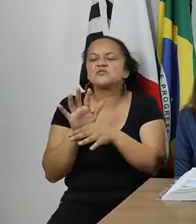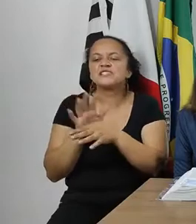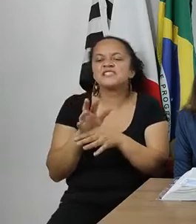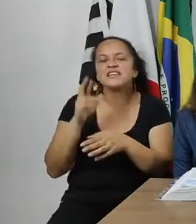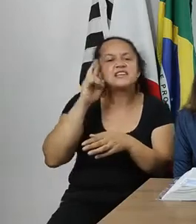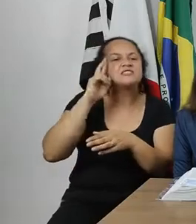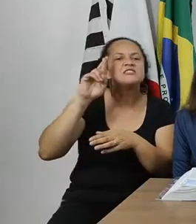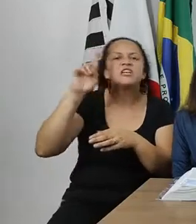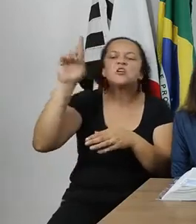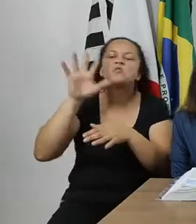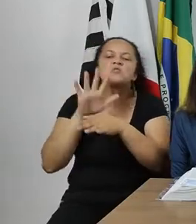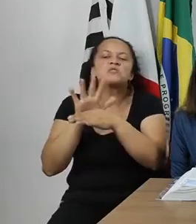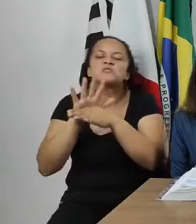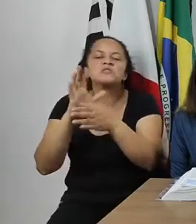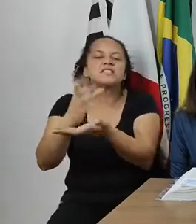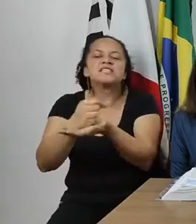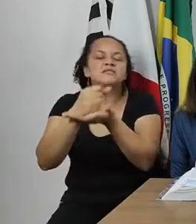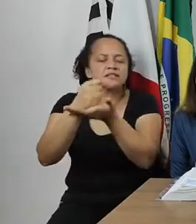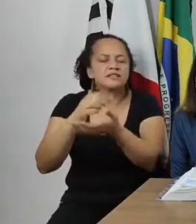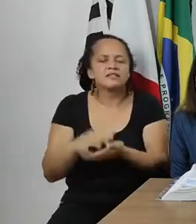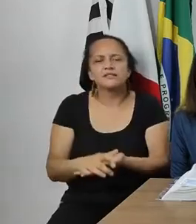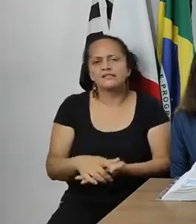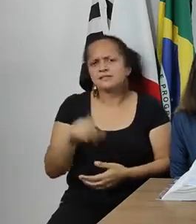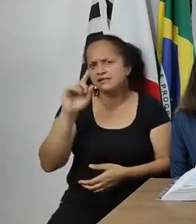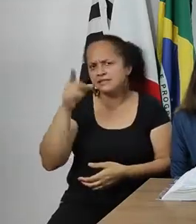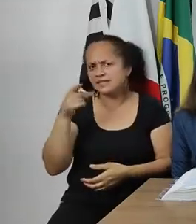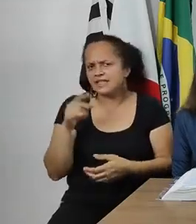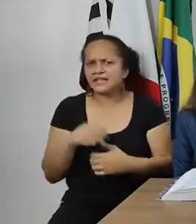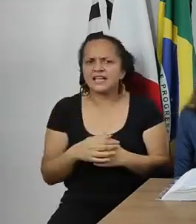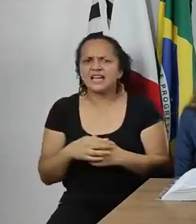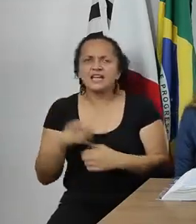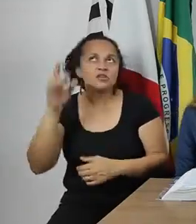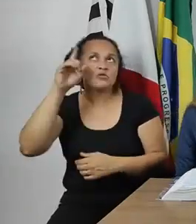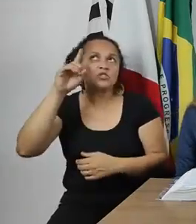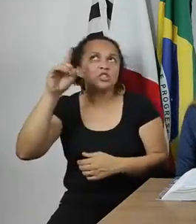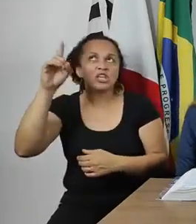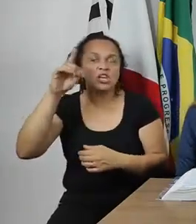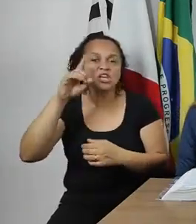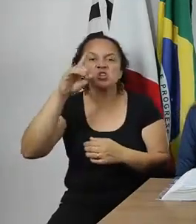deuses das outras nações a salvaram do rei da Síria?